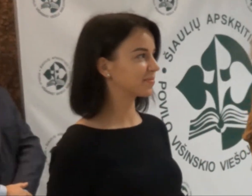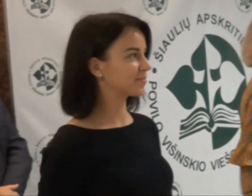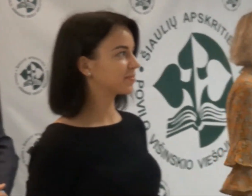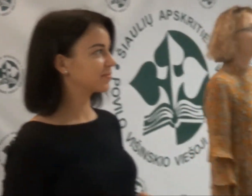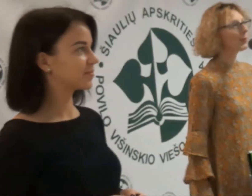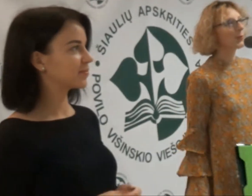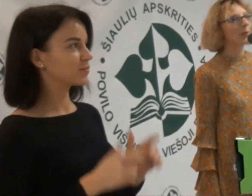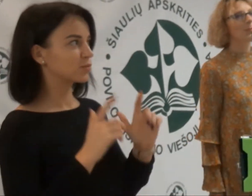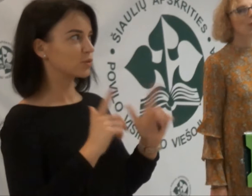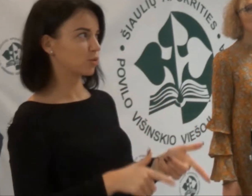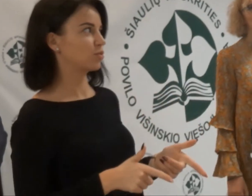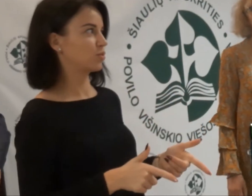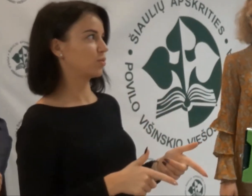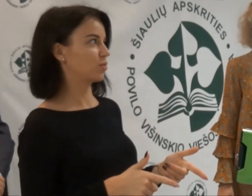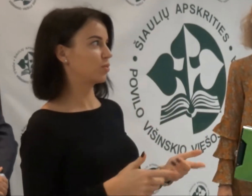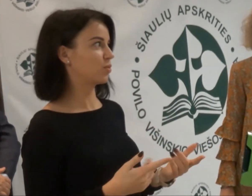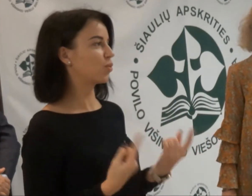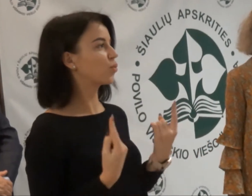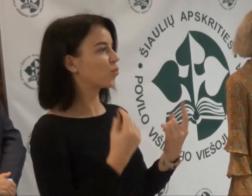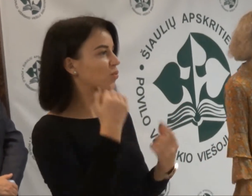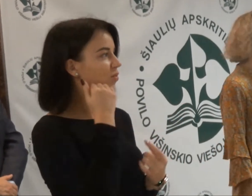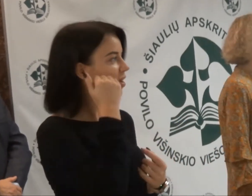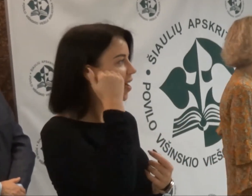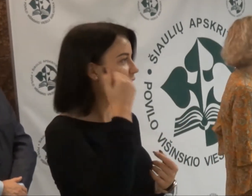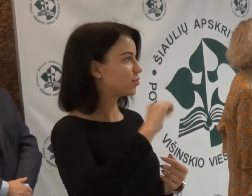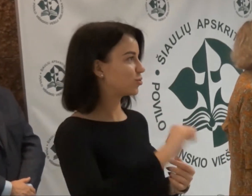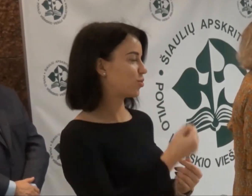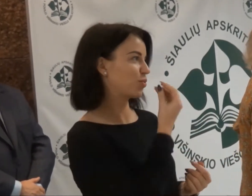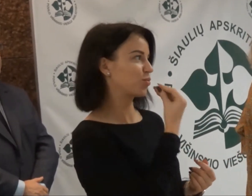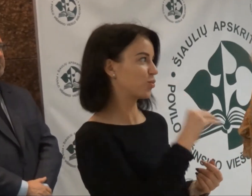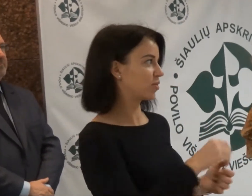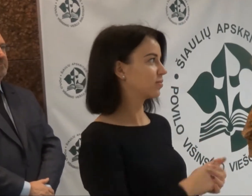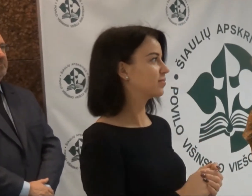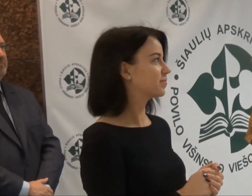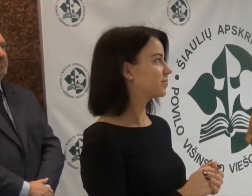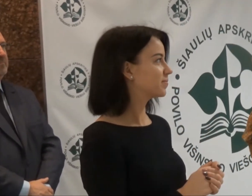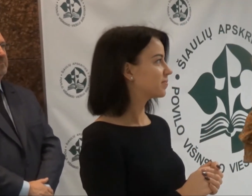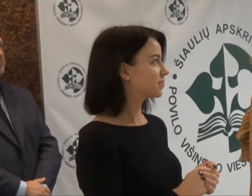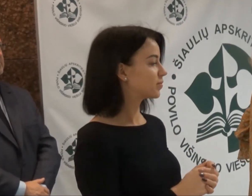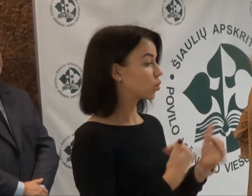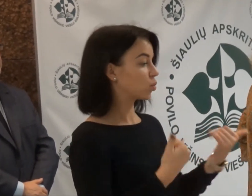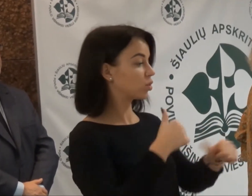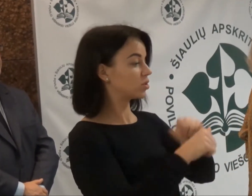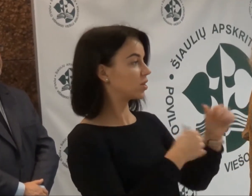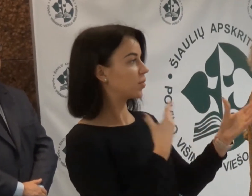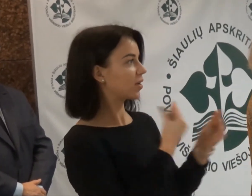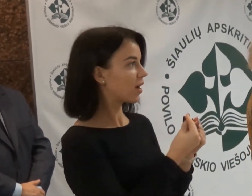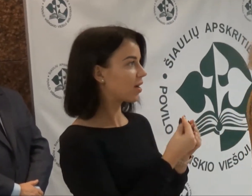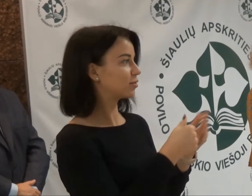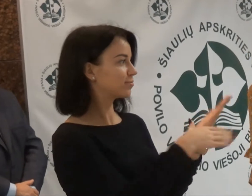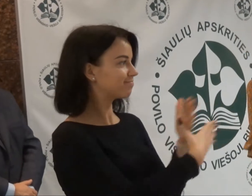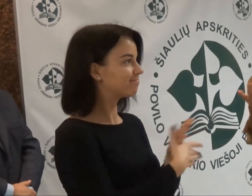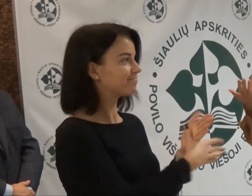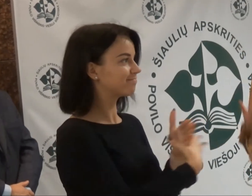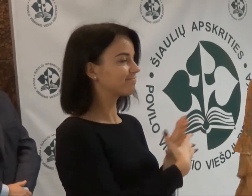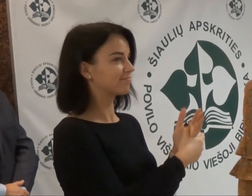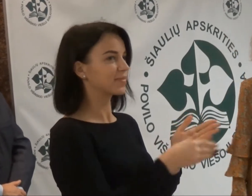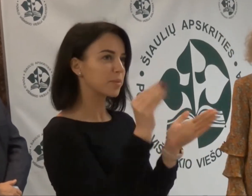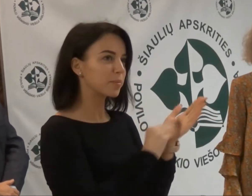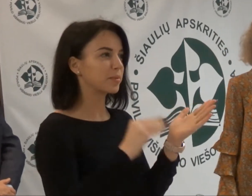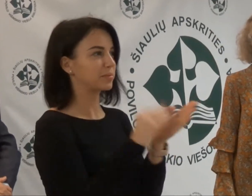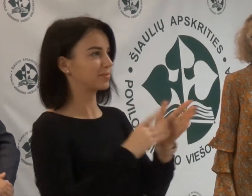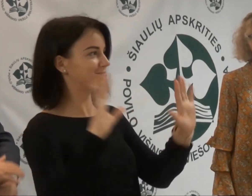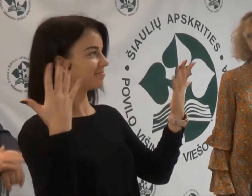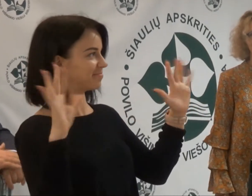Tikrai dėkojame mūsų šauniems, nuostabiems draugams, su kuriais per šiuos metus ne kartą bendradarbiavome. Dar